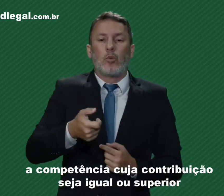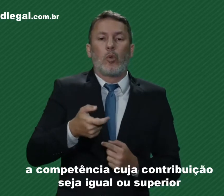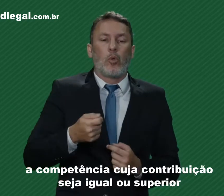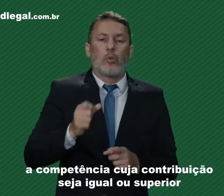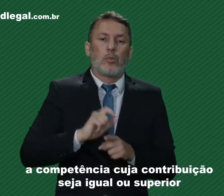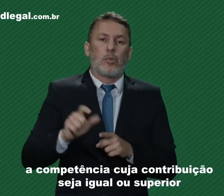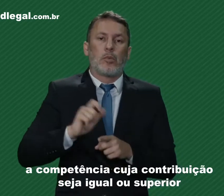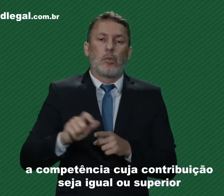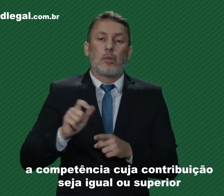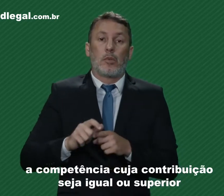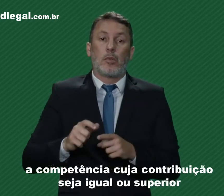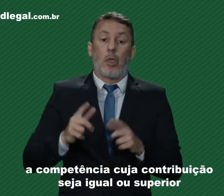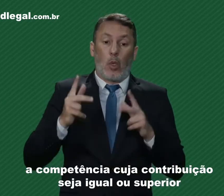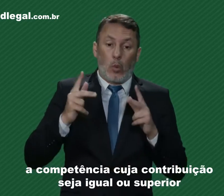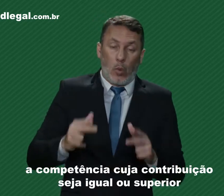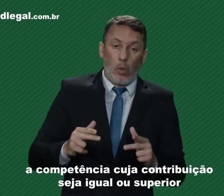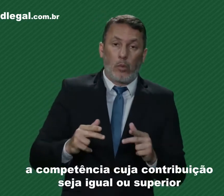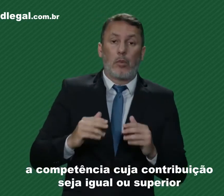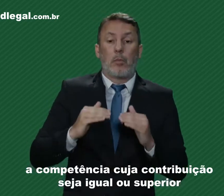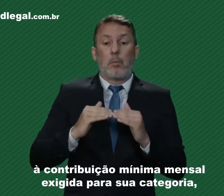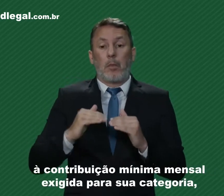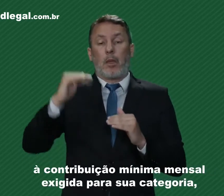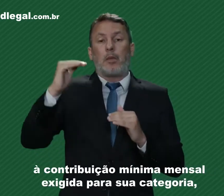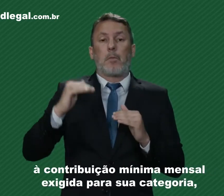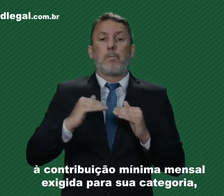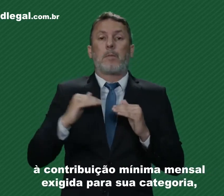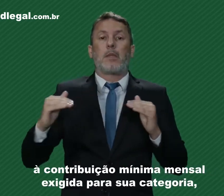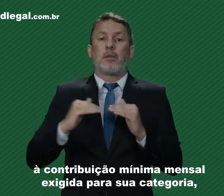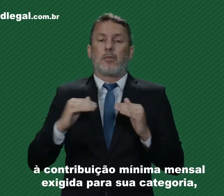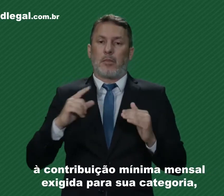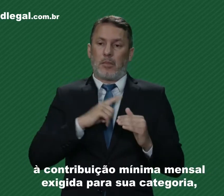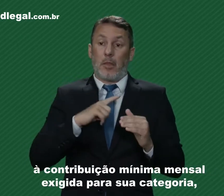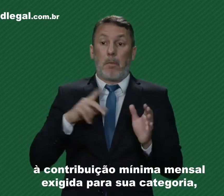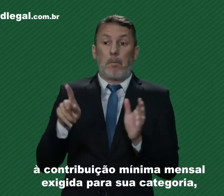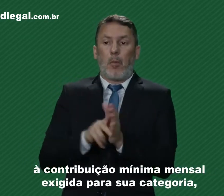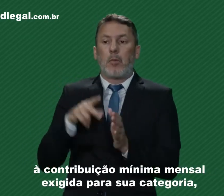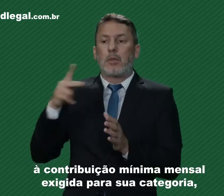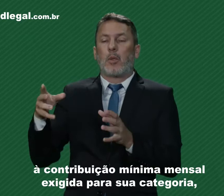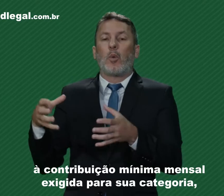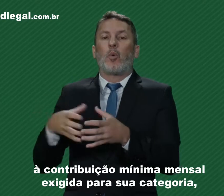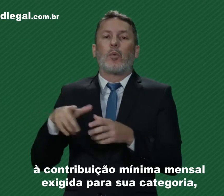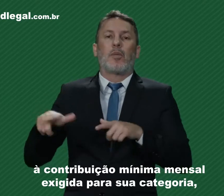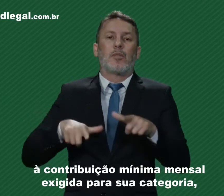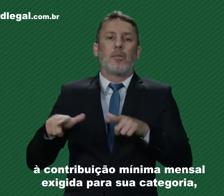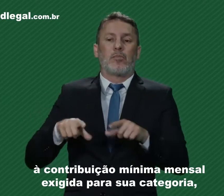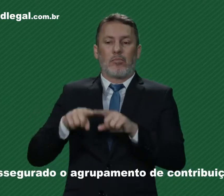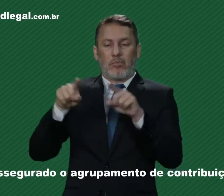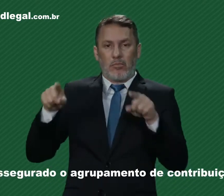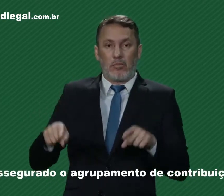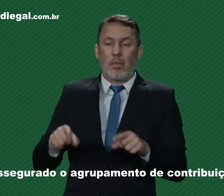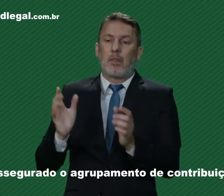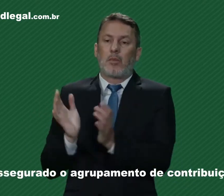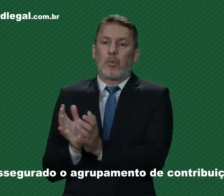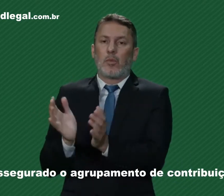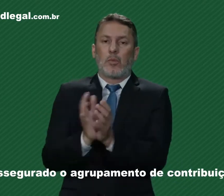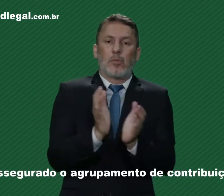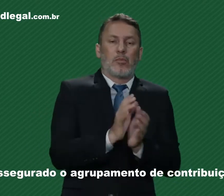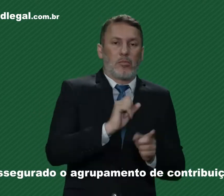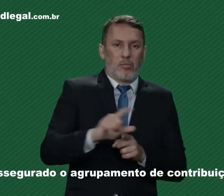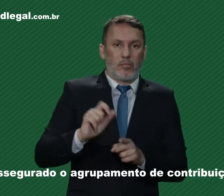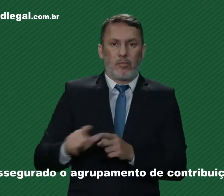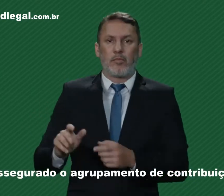cuja contribuição seja igual ou superior à contribuição mínima mensal exigida para sua categoria, assegurado